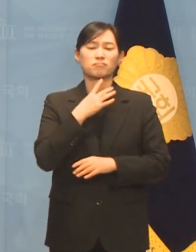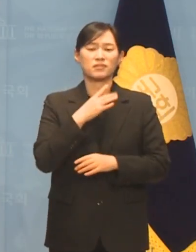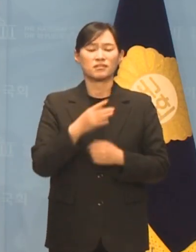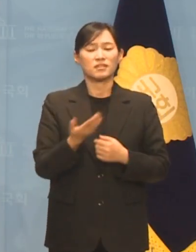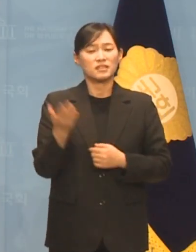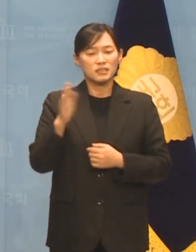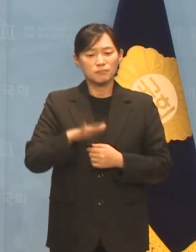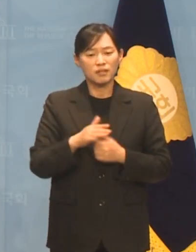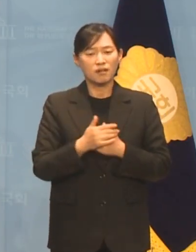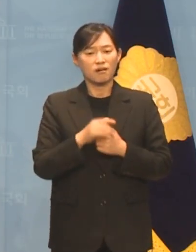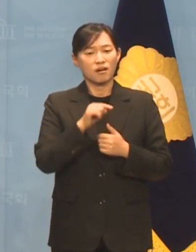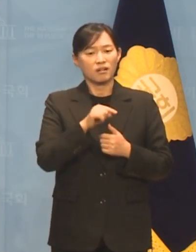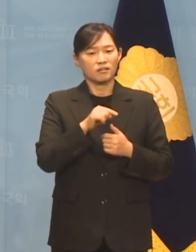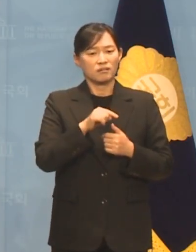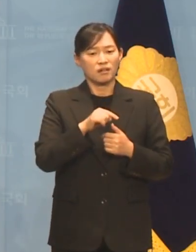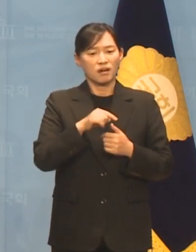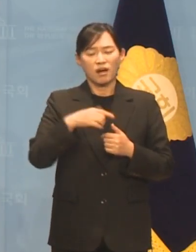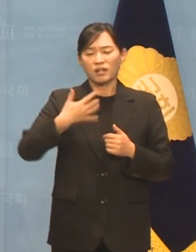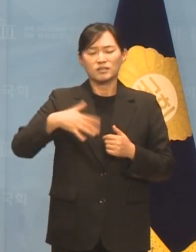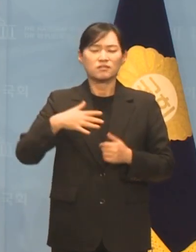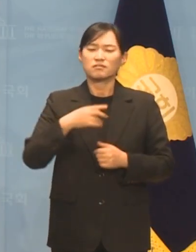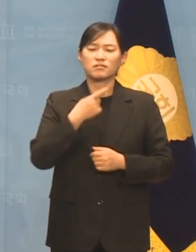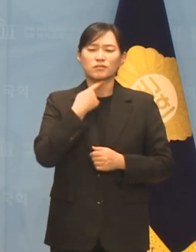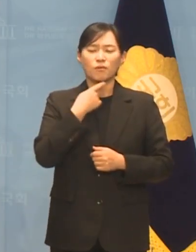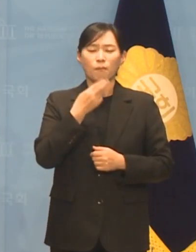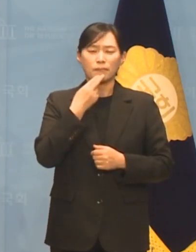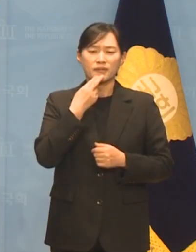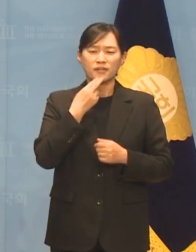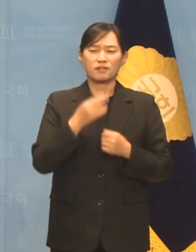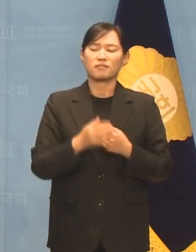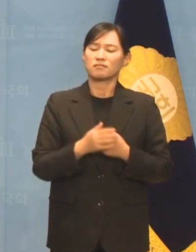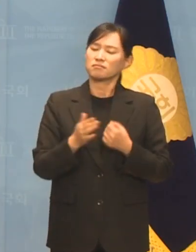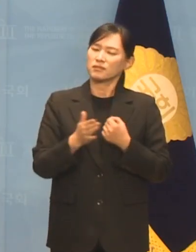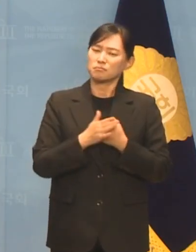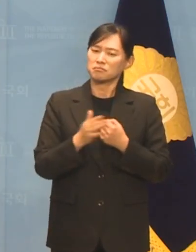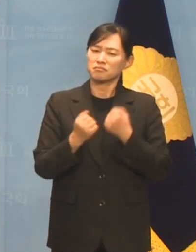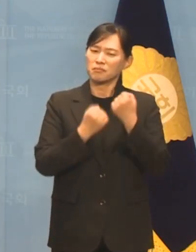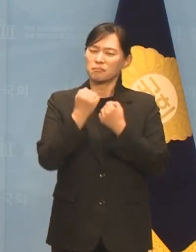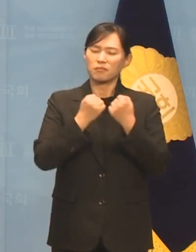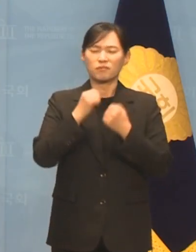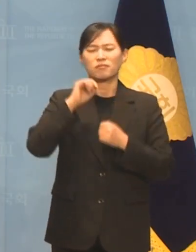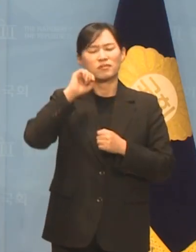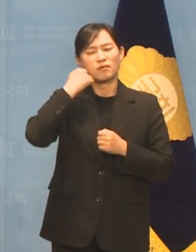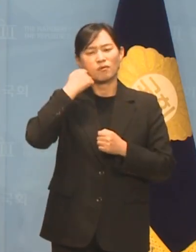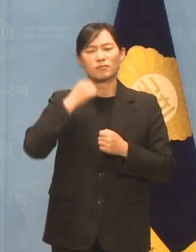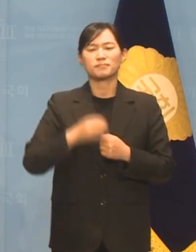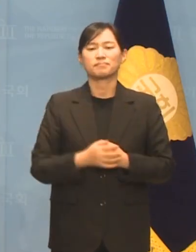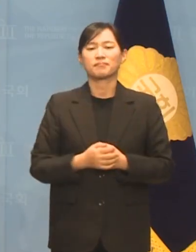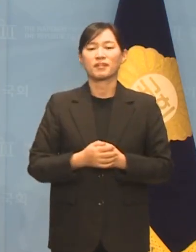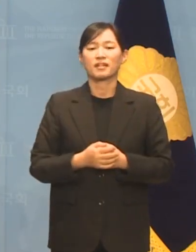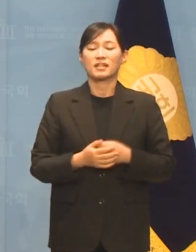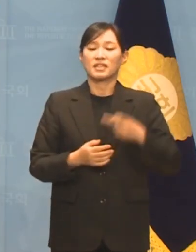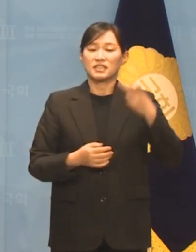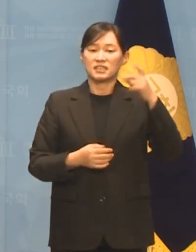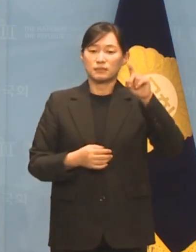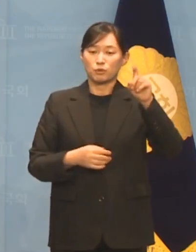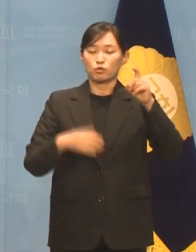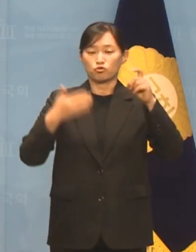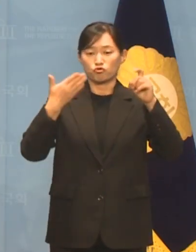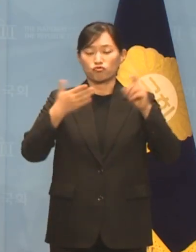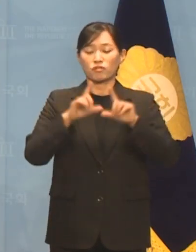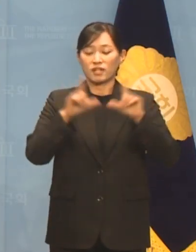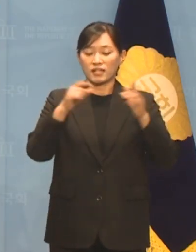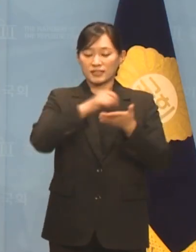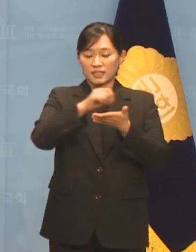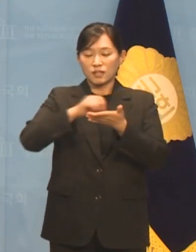아직 포고령 자체가 존재하지 않았다는 점에서 해명은 설득력을 잃었습니다. 또한 지난해 11월 9일 작성된